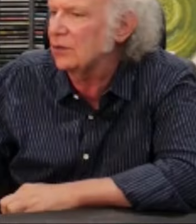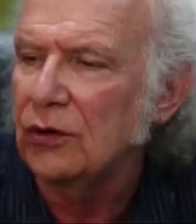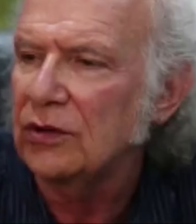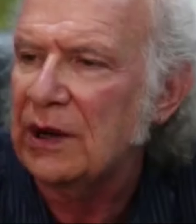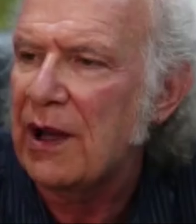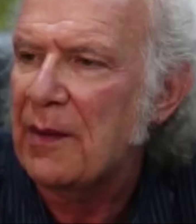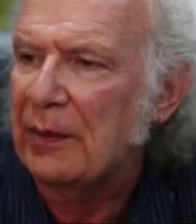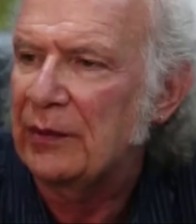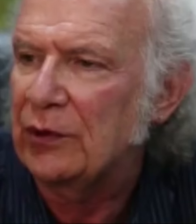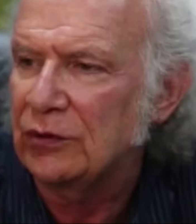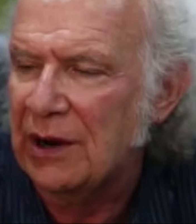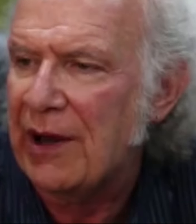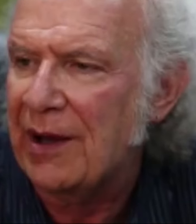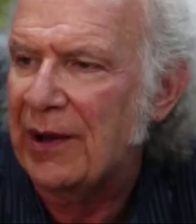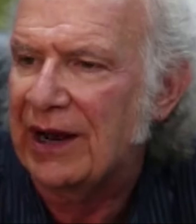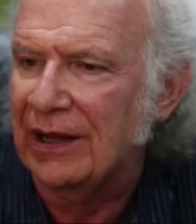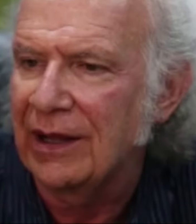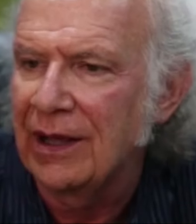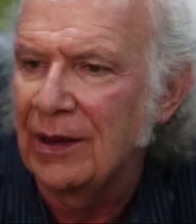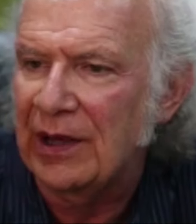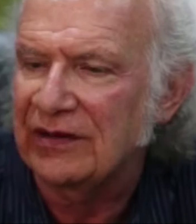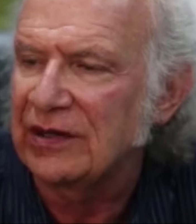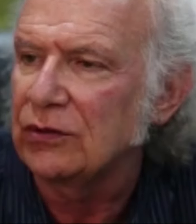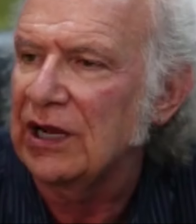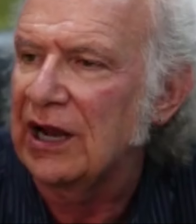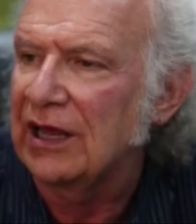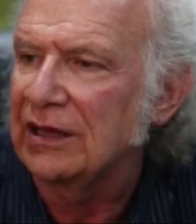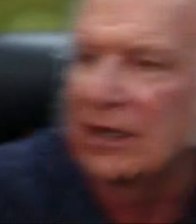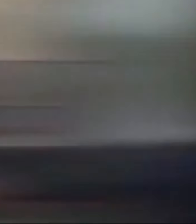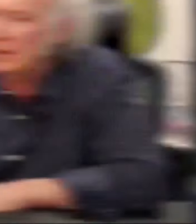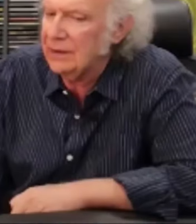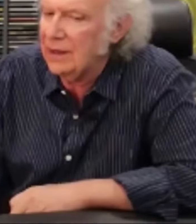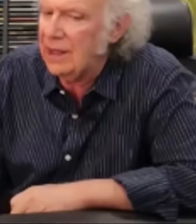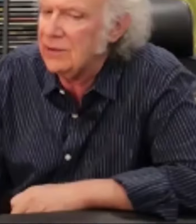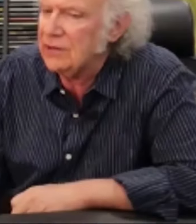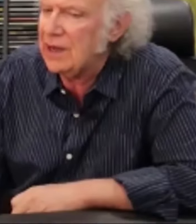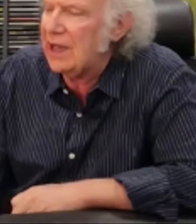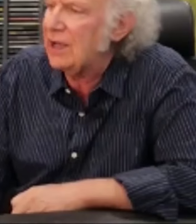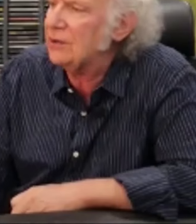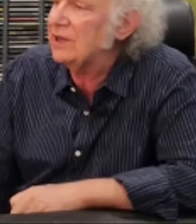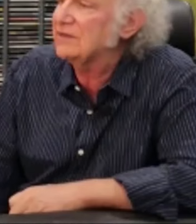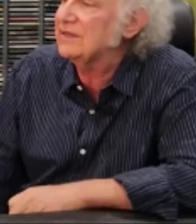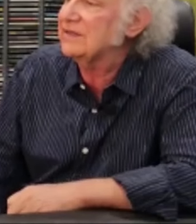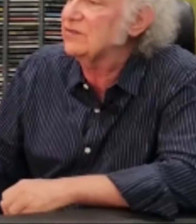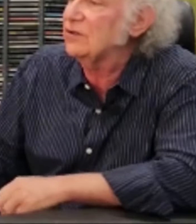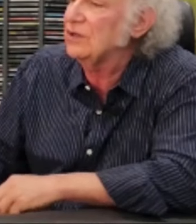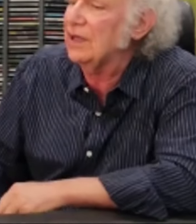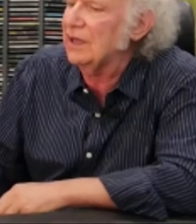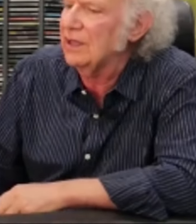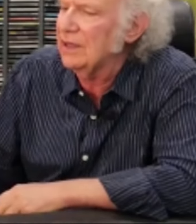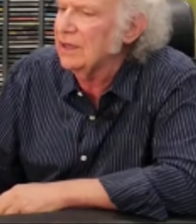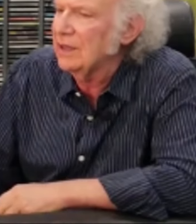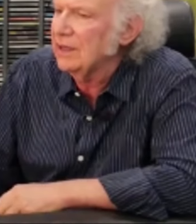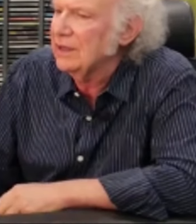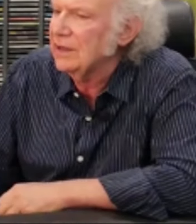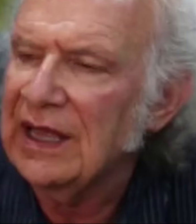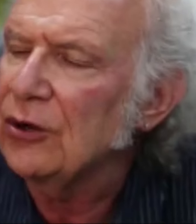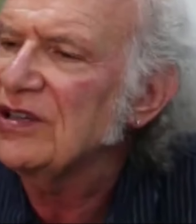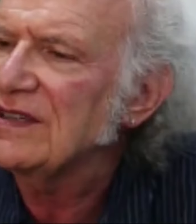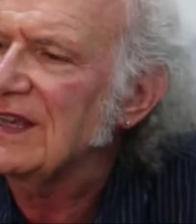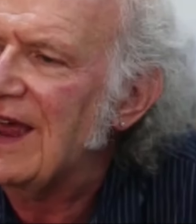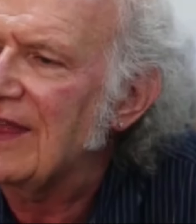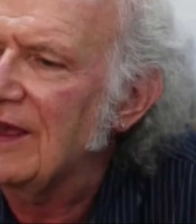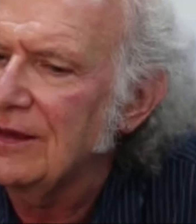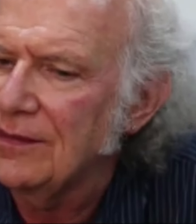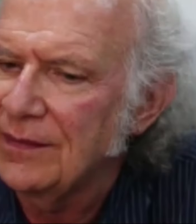porque uno no trabaja para premios, uno trabaja para ser útil a la gente. Hay una sensación de que